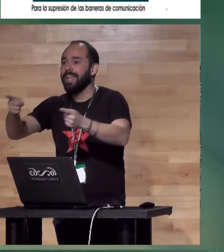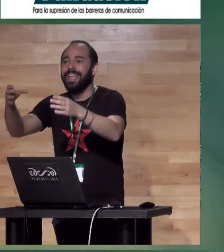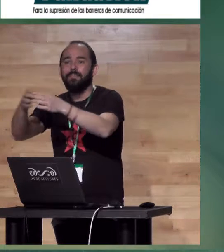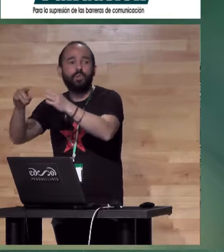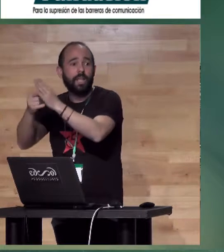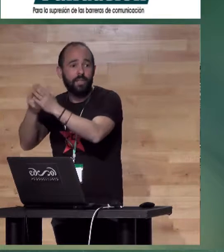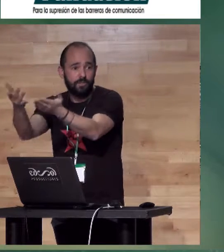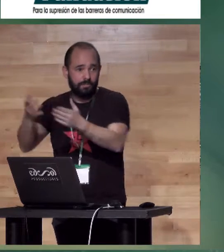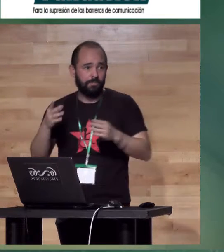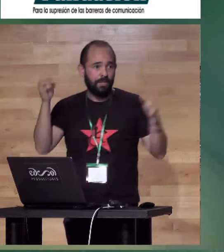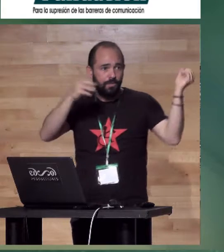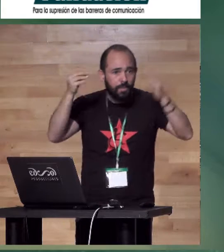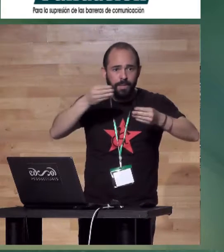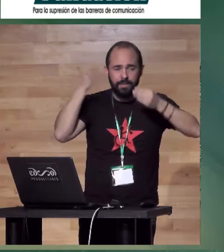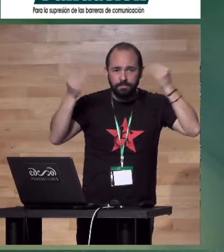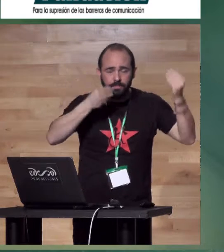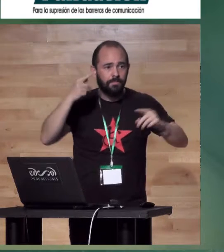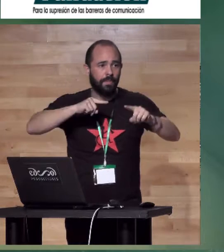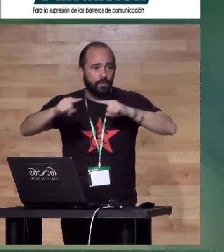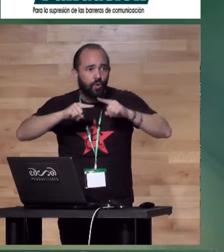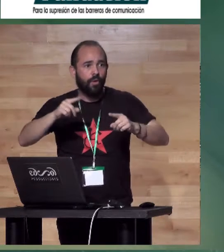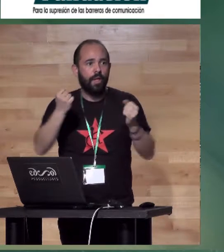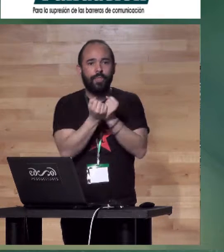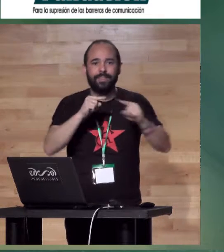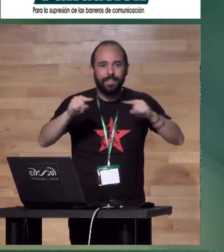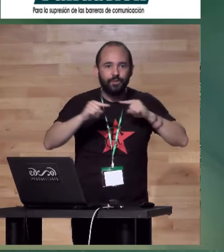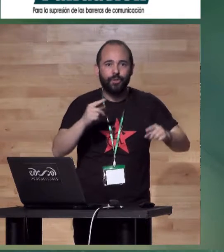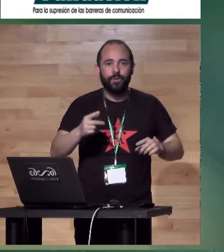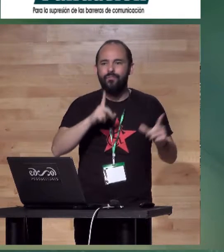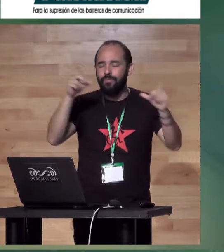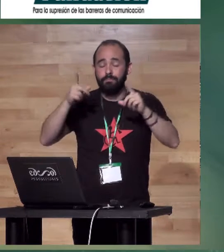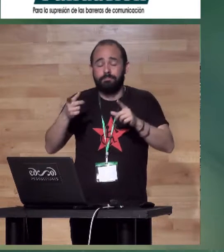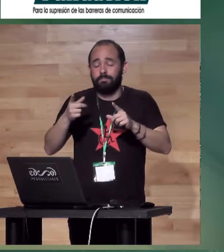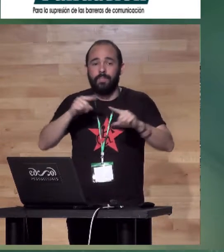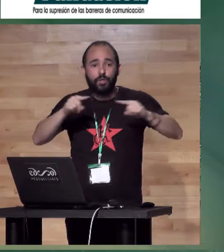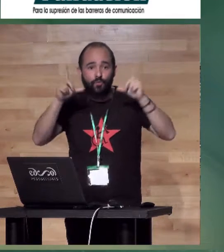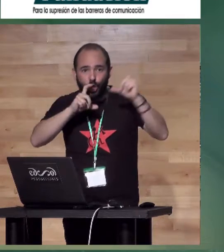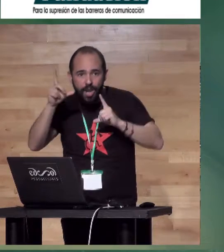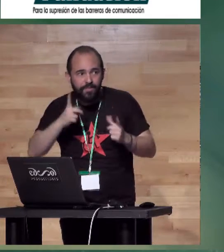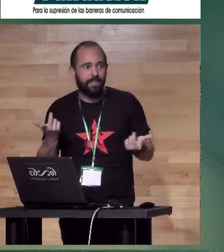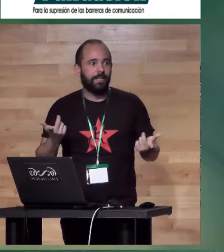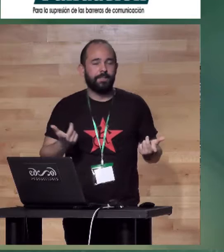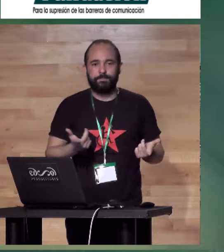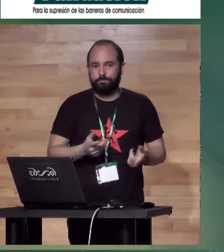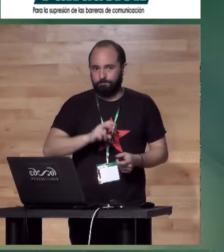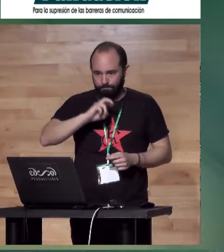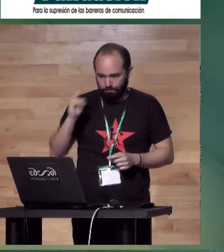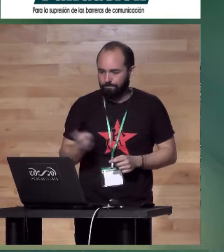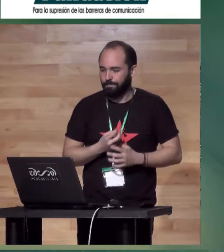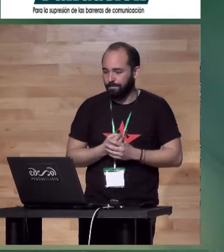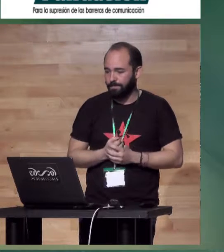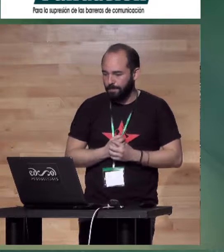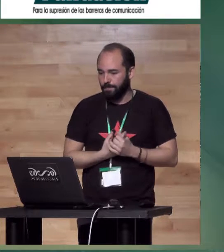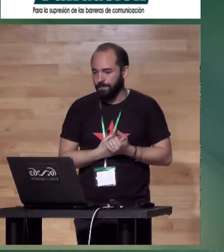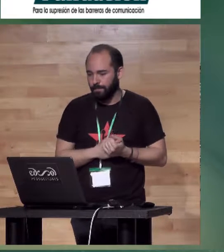guión técnico realmente es para los profesionales, para el equipo técnico, como su propia palabra dice. Caracterización, iluminación, sonido,